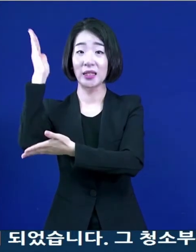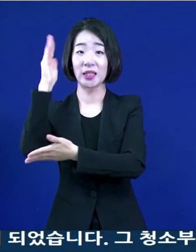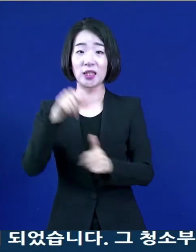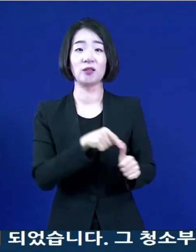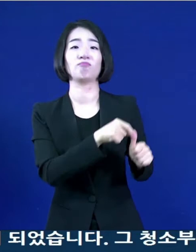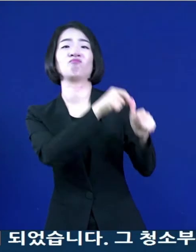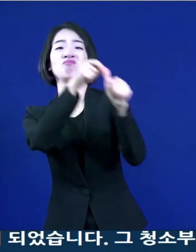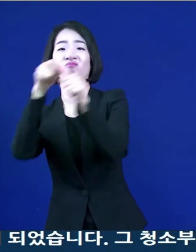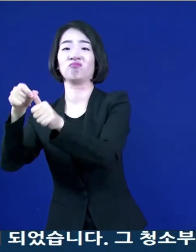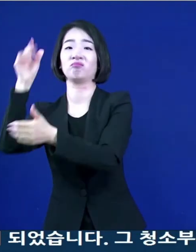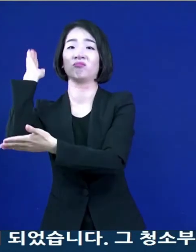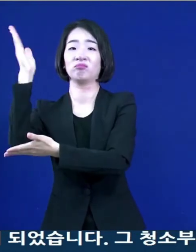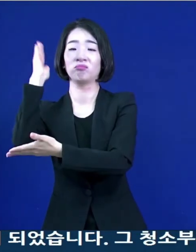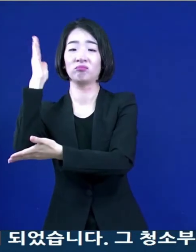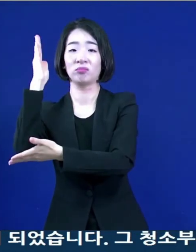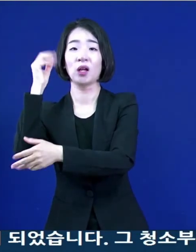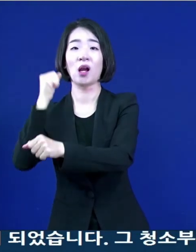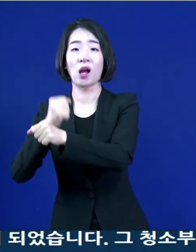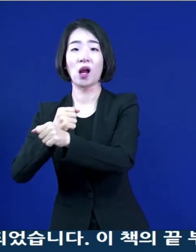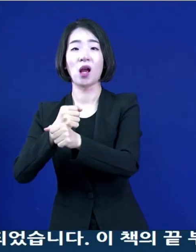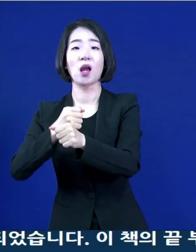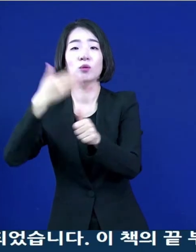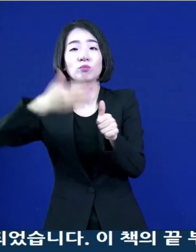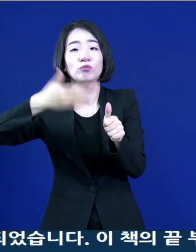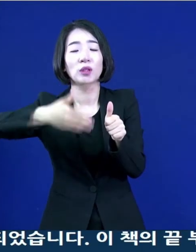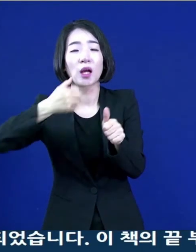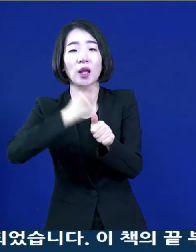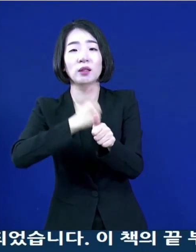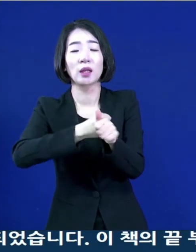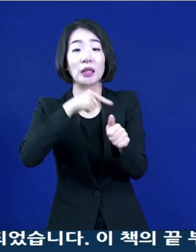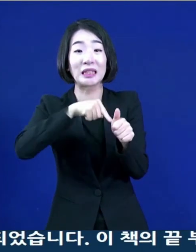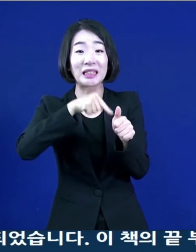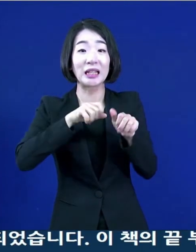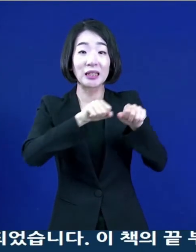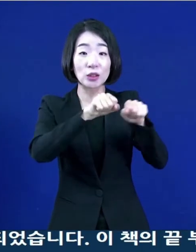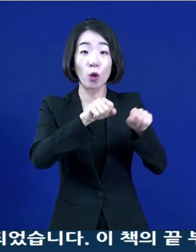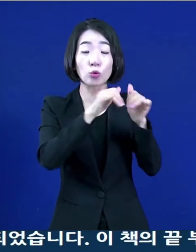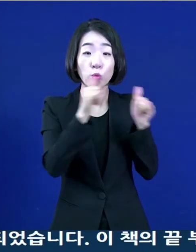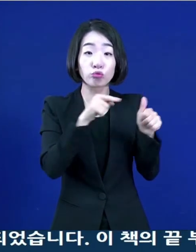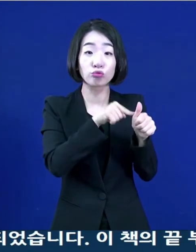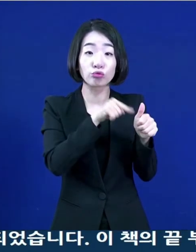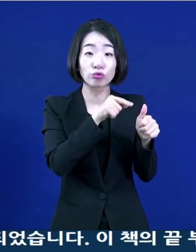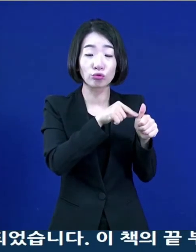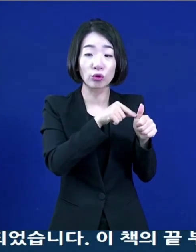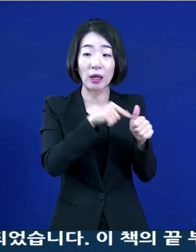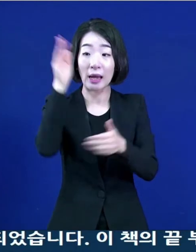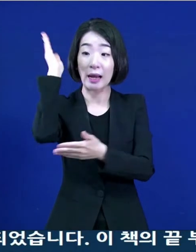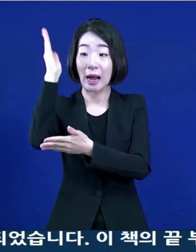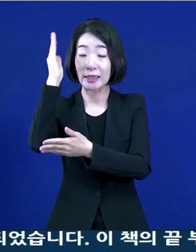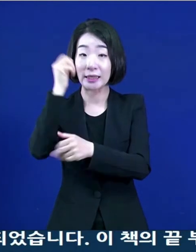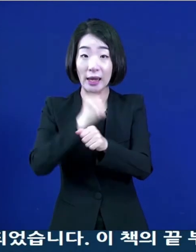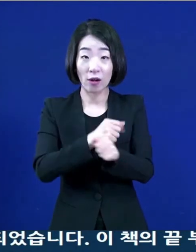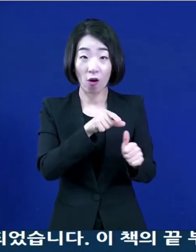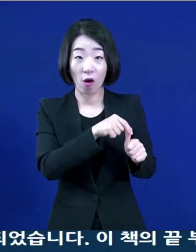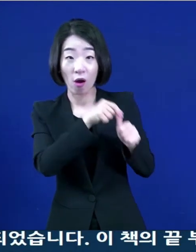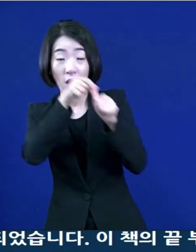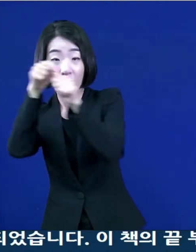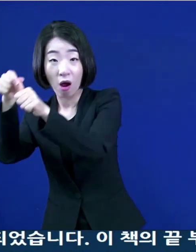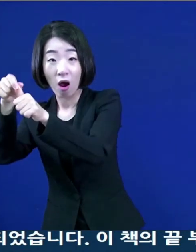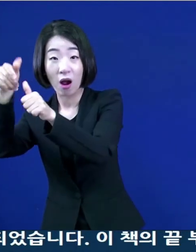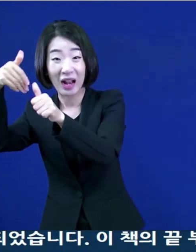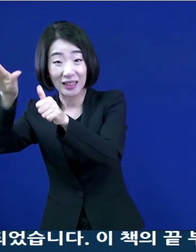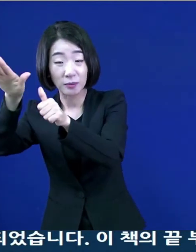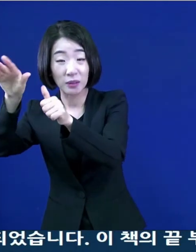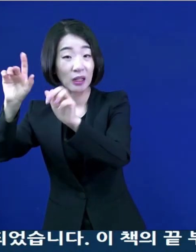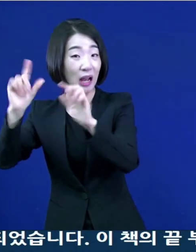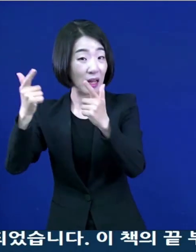청소부가 대학에 강의하러 갔겠습니까? 안 갔겠습니까? 답은 여러분이 내리시기 바랍니다. 그럼 이 청소부가